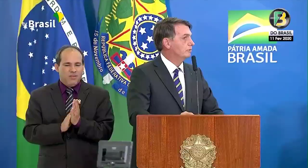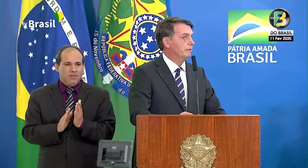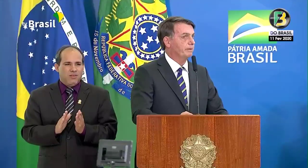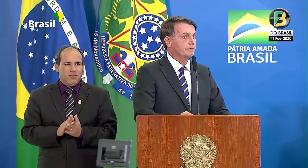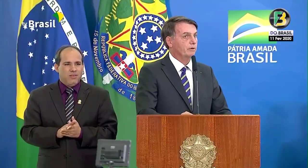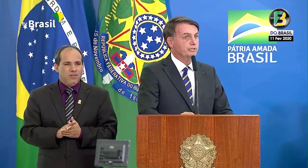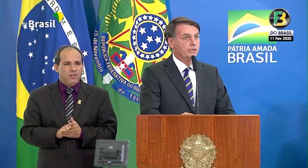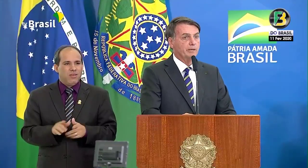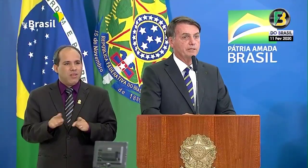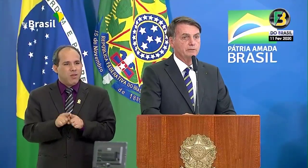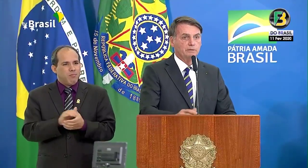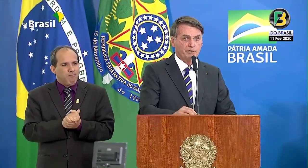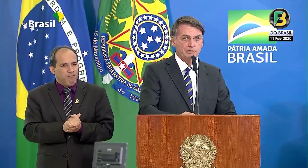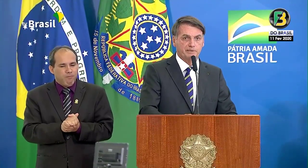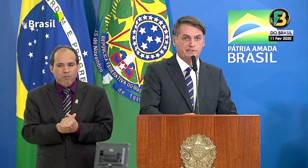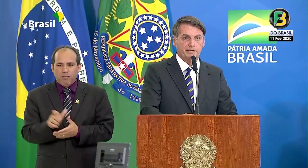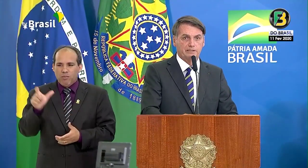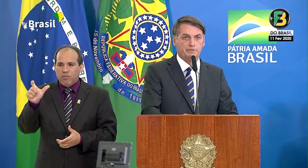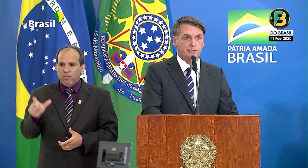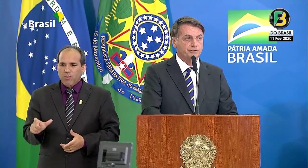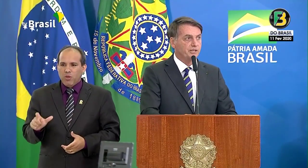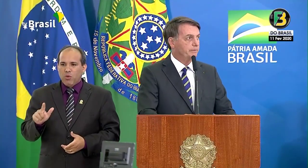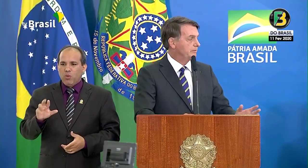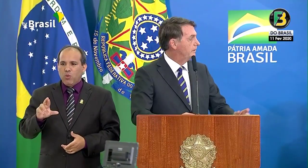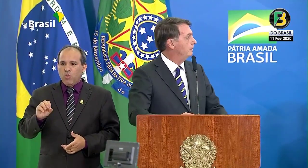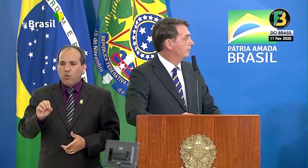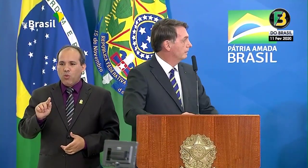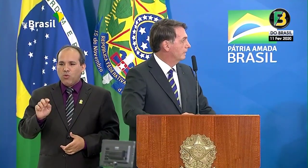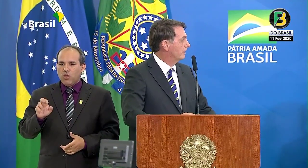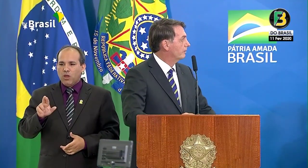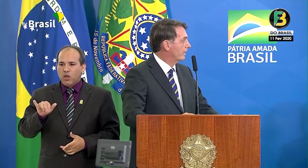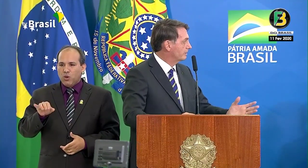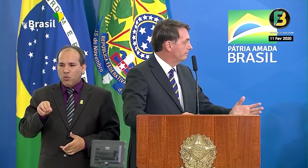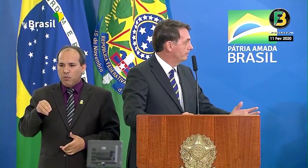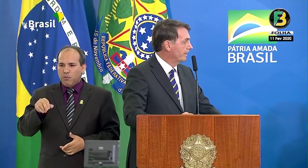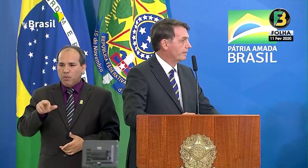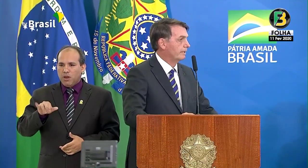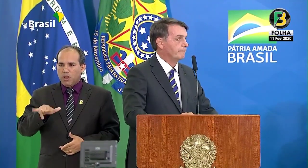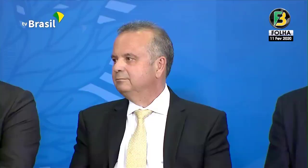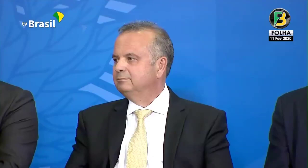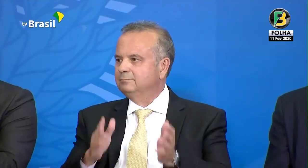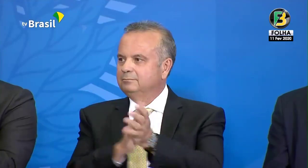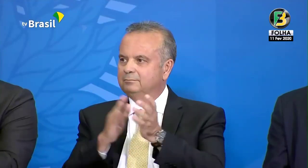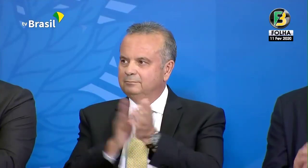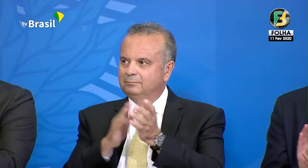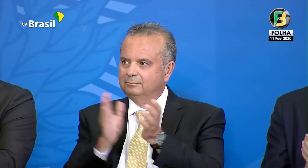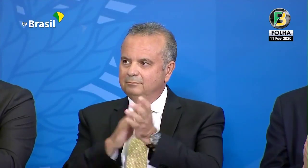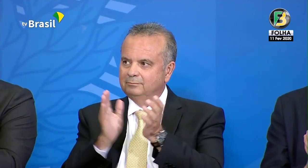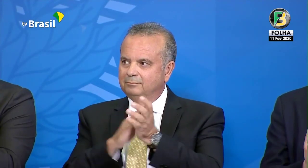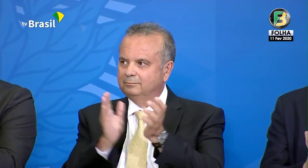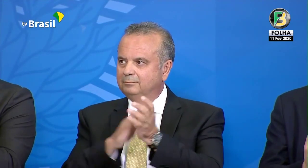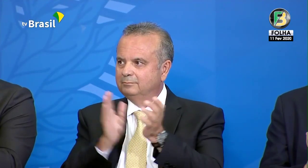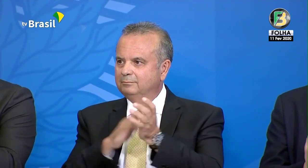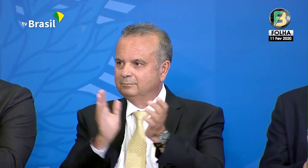Então, nossos cumprimentos a Rogério Marinho e ao ex-presidente Michel Temer, que teve a coragem de impor essa